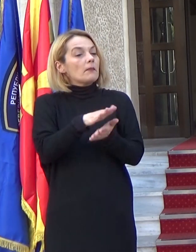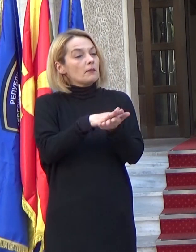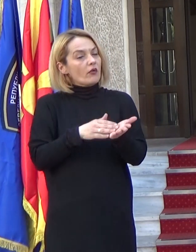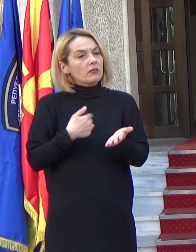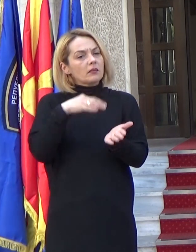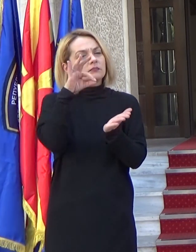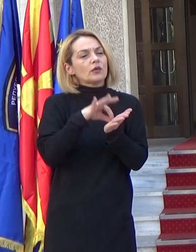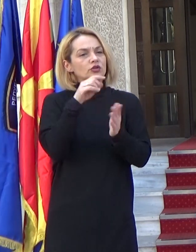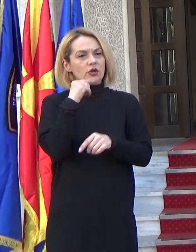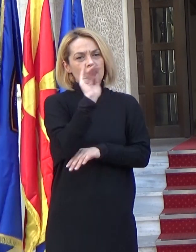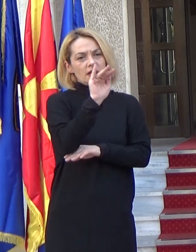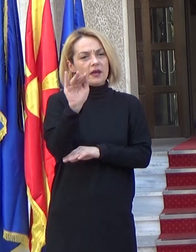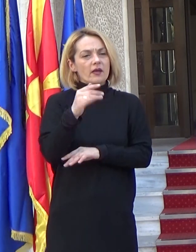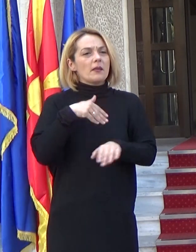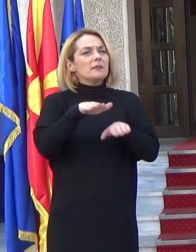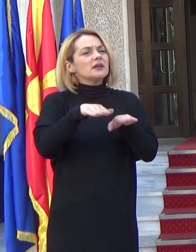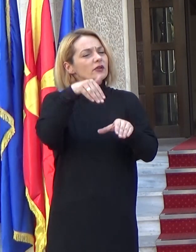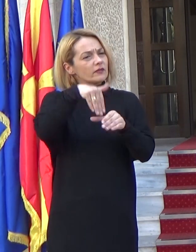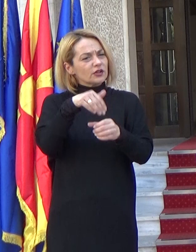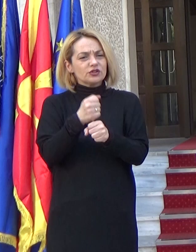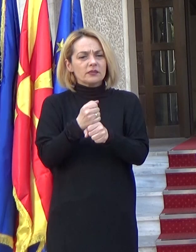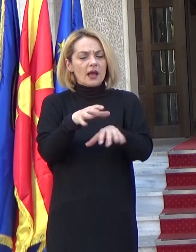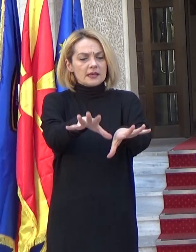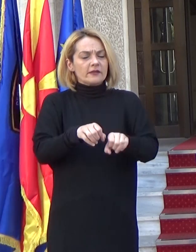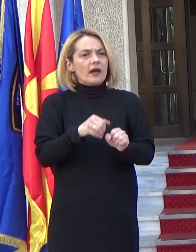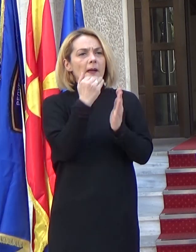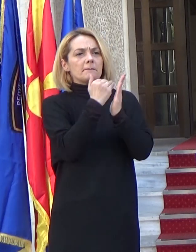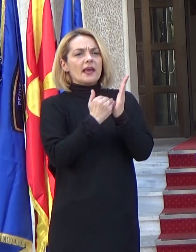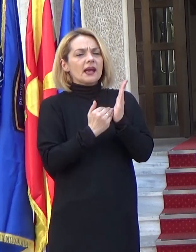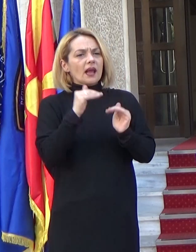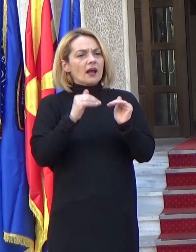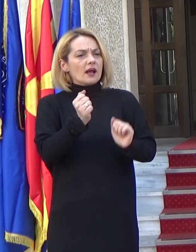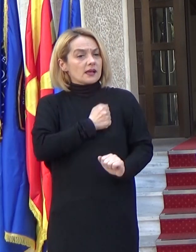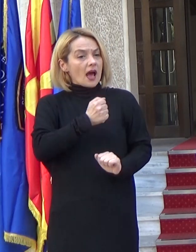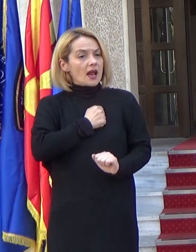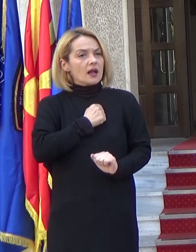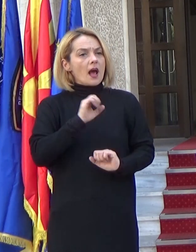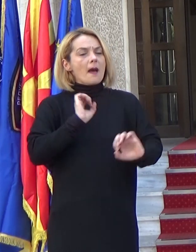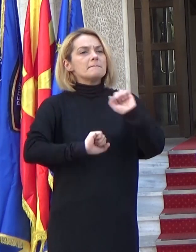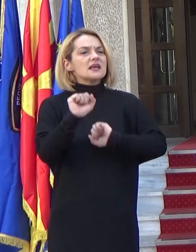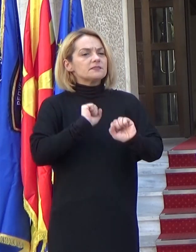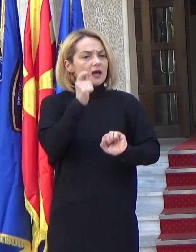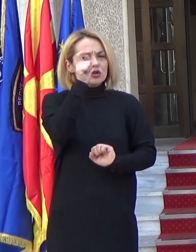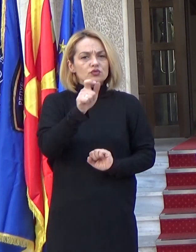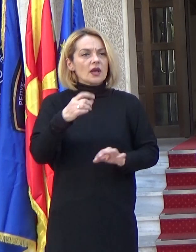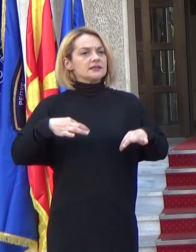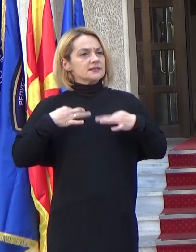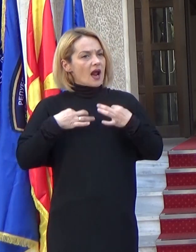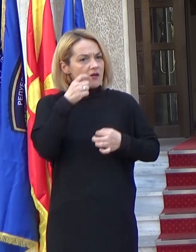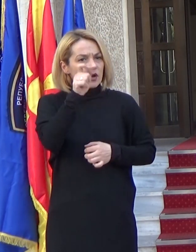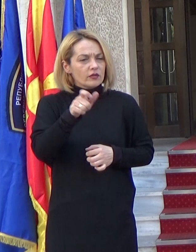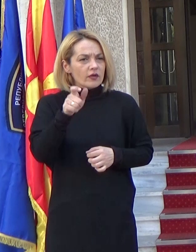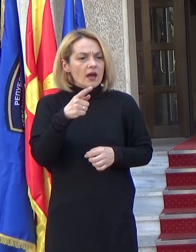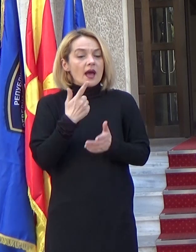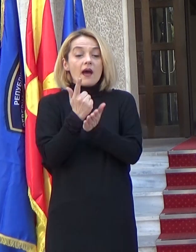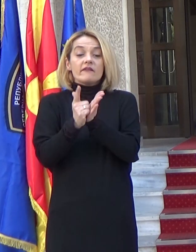да потенцирам дека Министерството за внатрешни работи ги преземе мерките за гарантирање на безбедноста и здравјето на граѓаните, првенствено